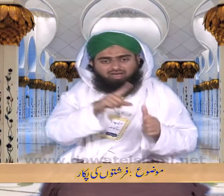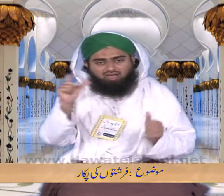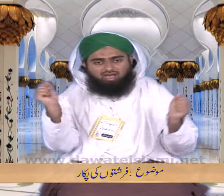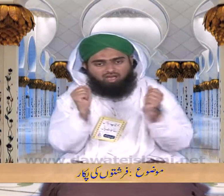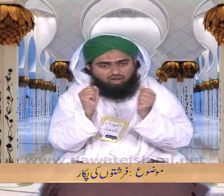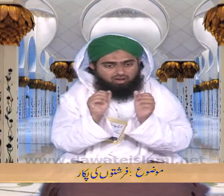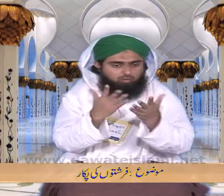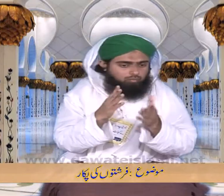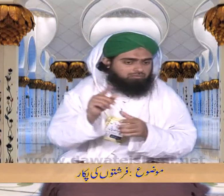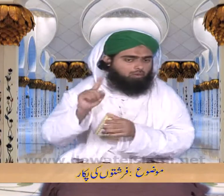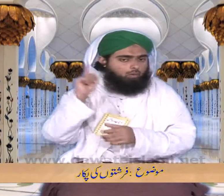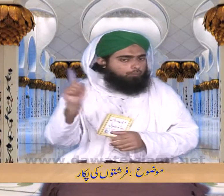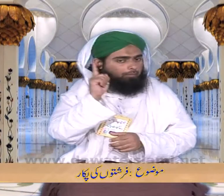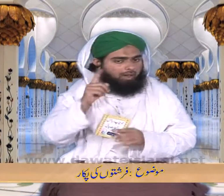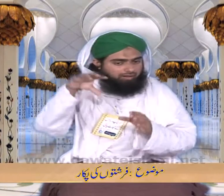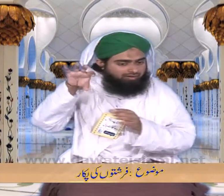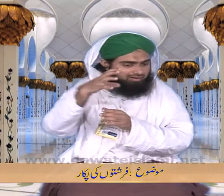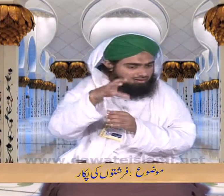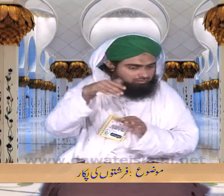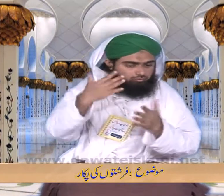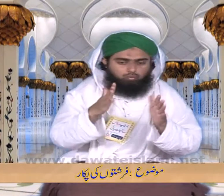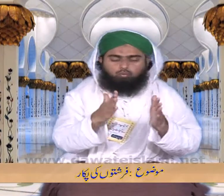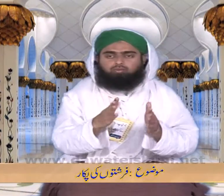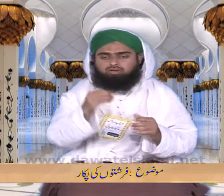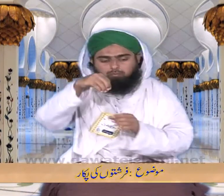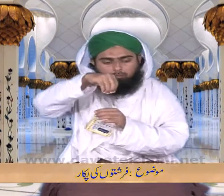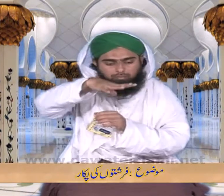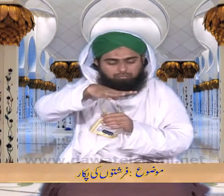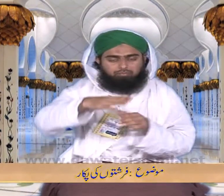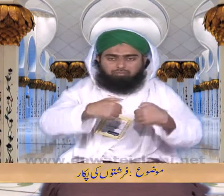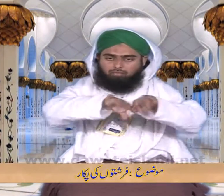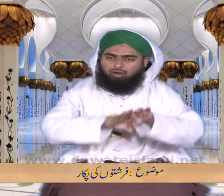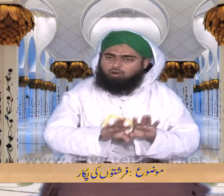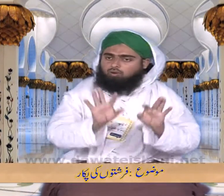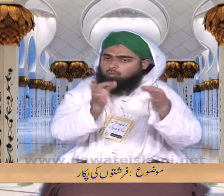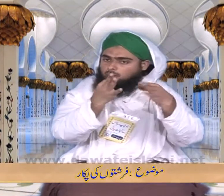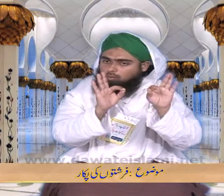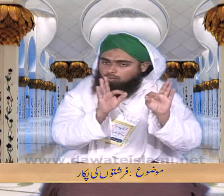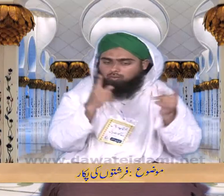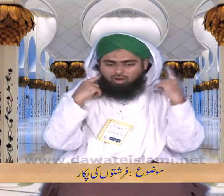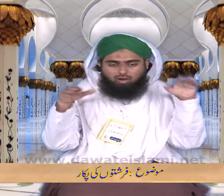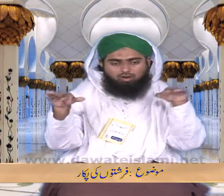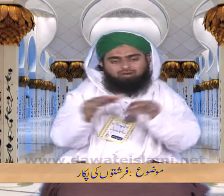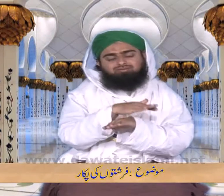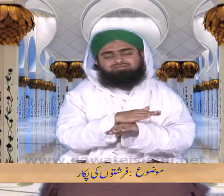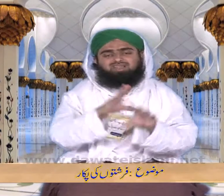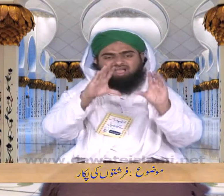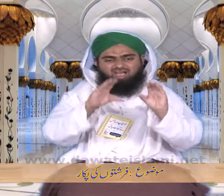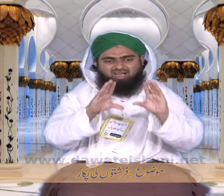انتظام نہیں ہوا کوئی پنکھا نہیں لگایا گیا اس میں کوئی باغ باغی چانی لگایا گیا اس کے لئے